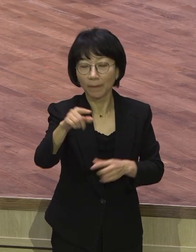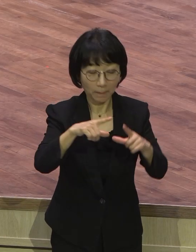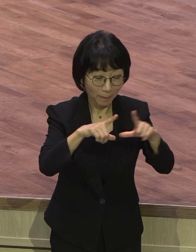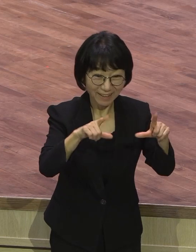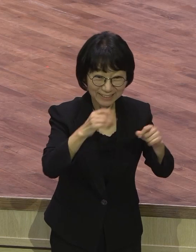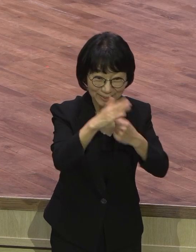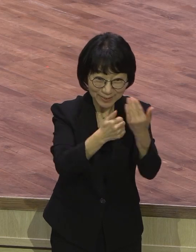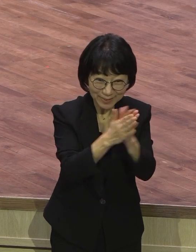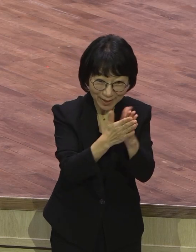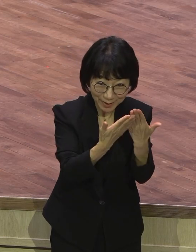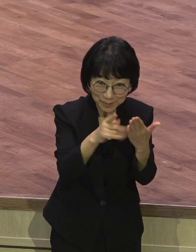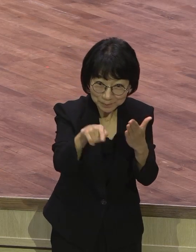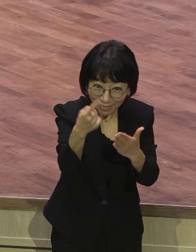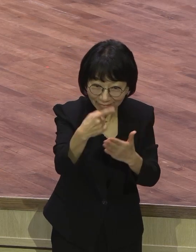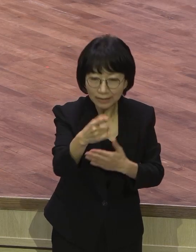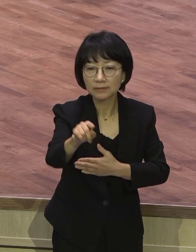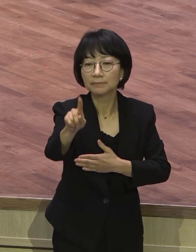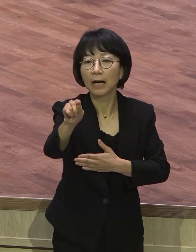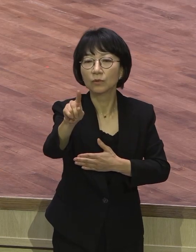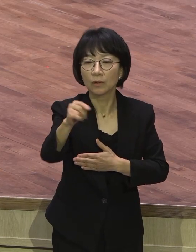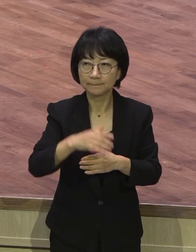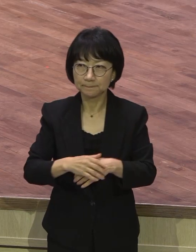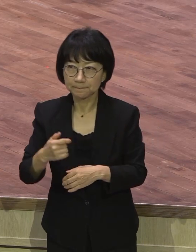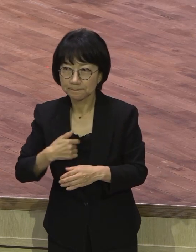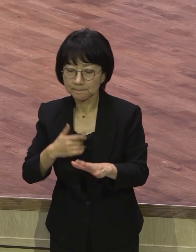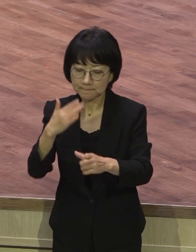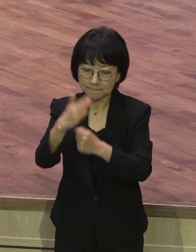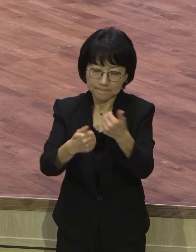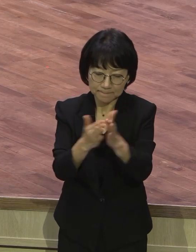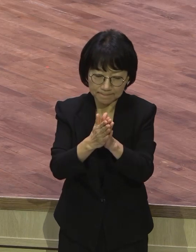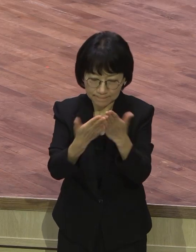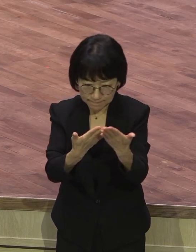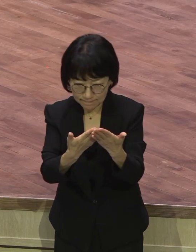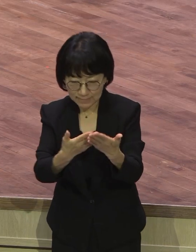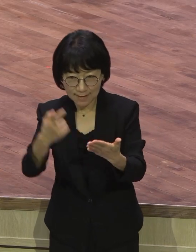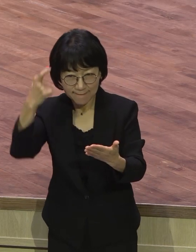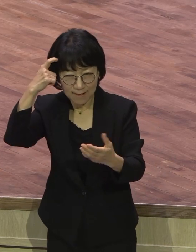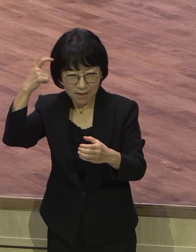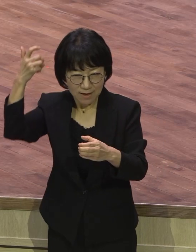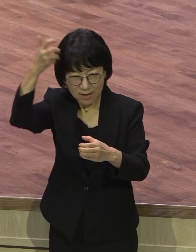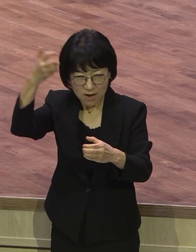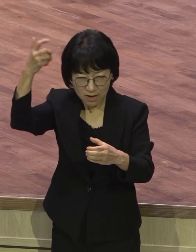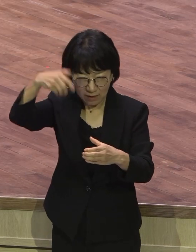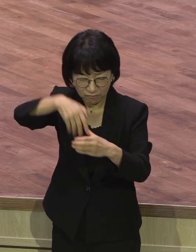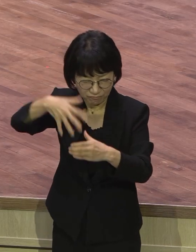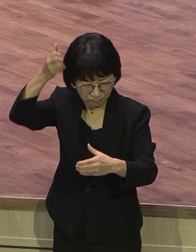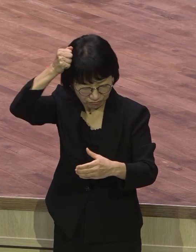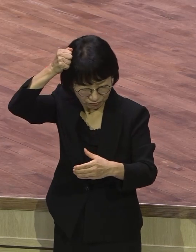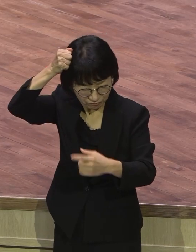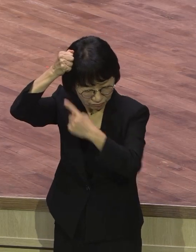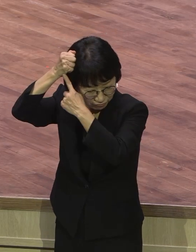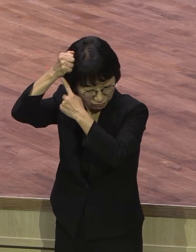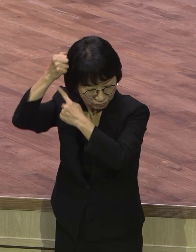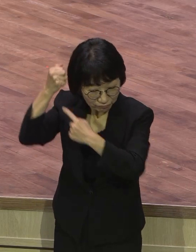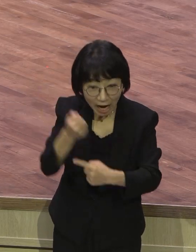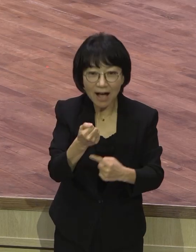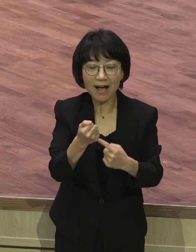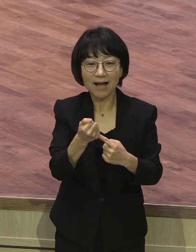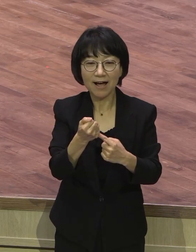기도하시고 성경구절 내가 백구절을 내 영혼 속에 깊이 뿌리 박히는 기회가 돼 백구절이